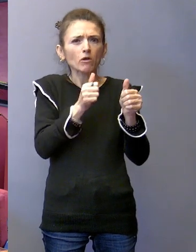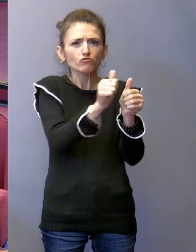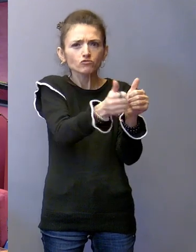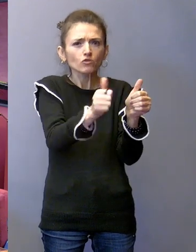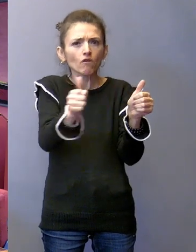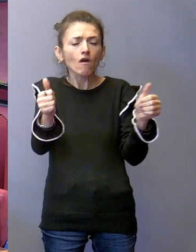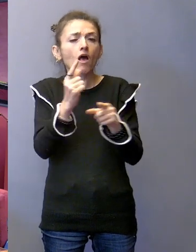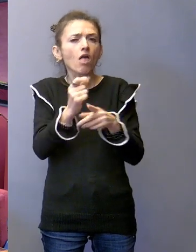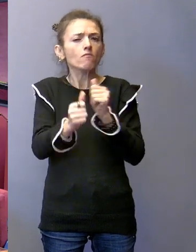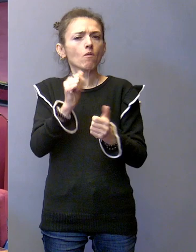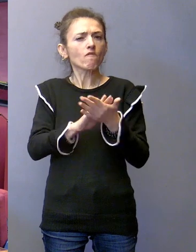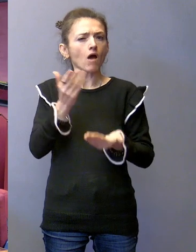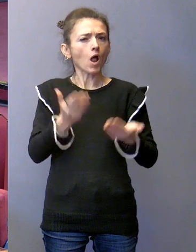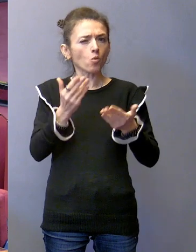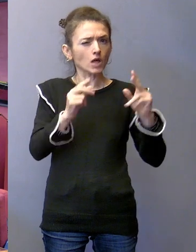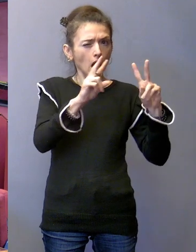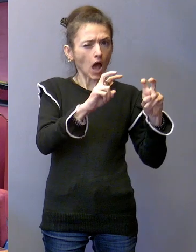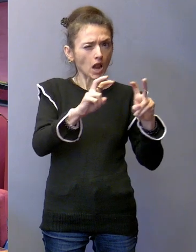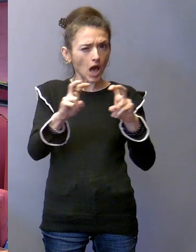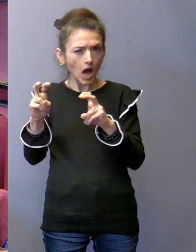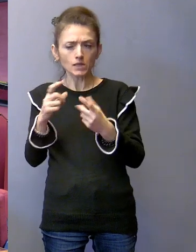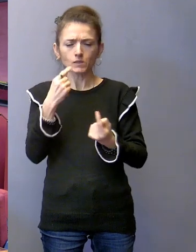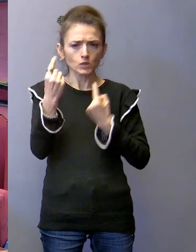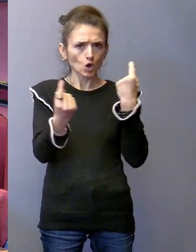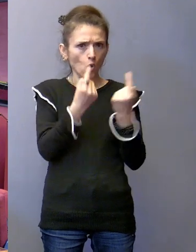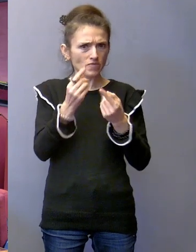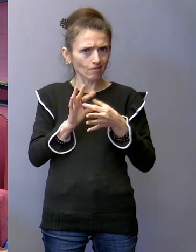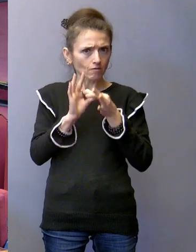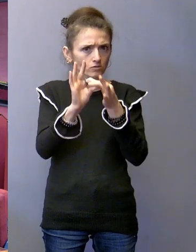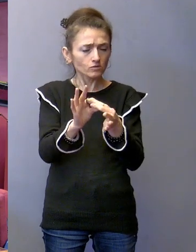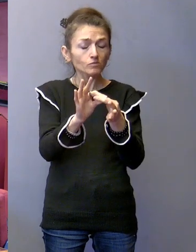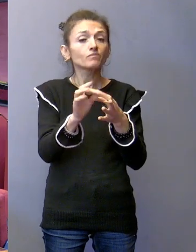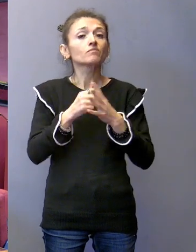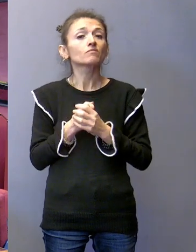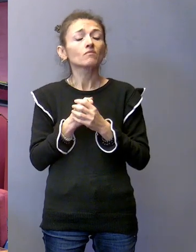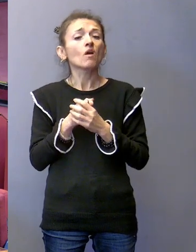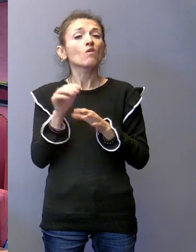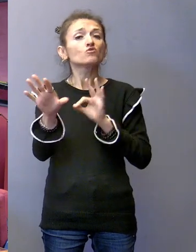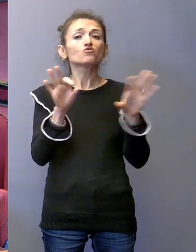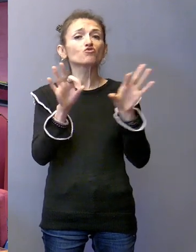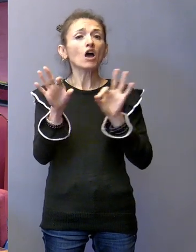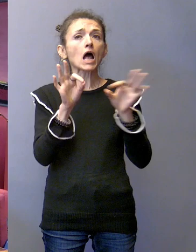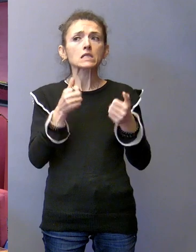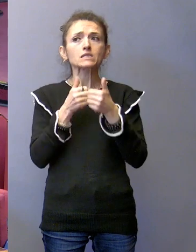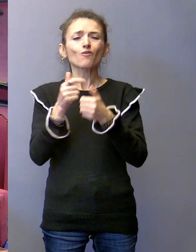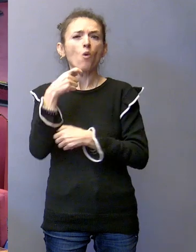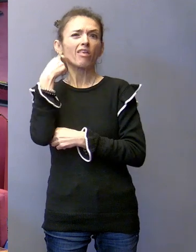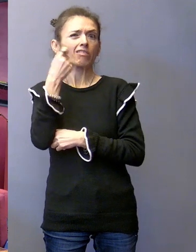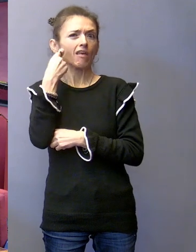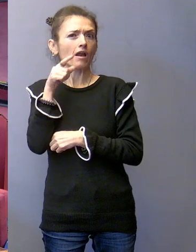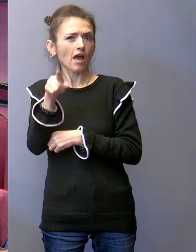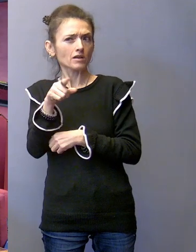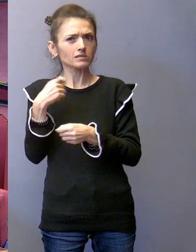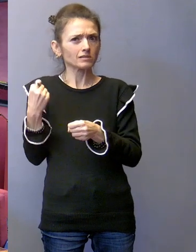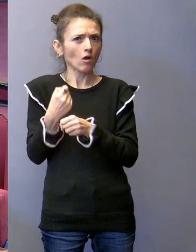valutata sulla base di una puntuale analisi dello stato di contesto e non dovrà quindi seguire le scelte esclusivamente dettate da interessi della parte